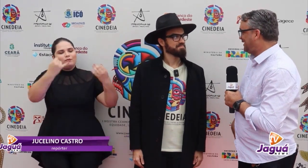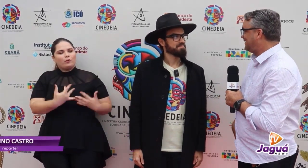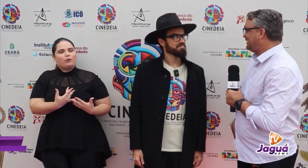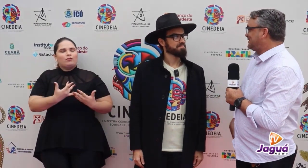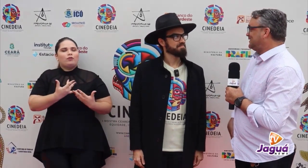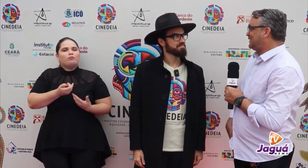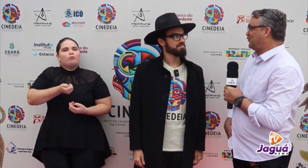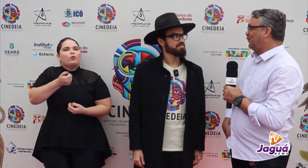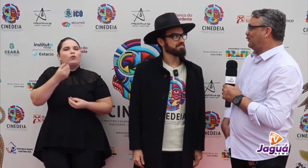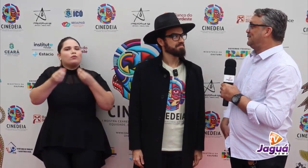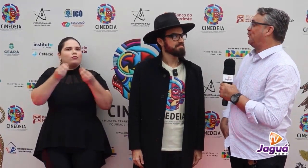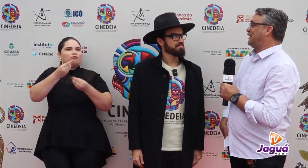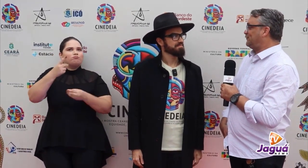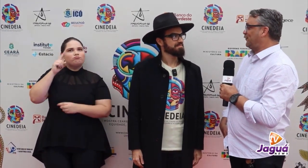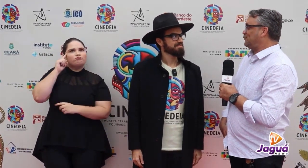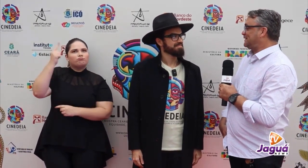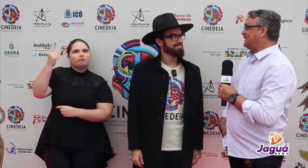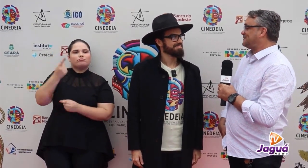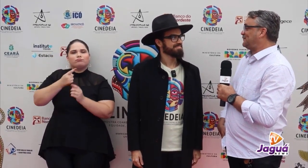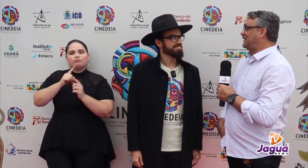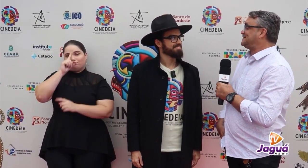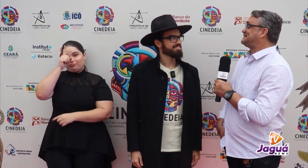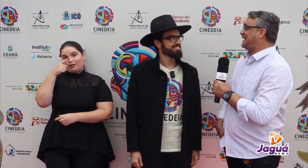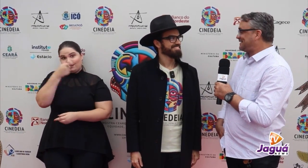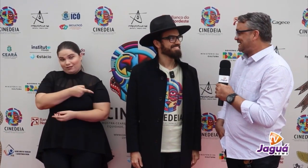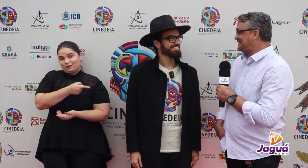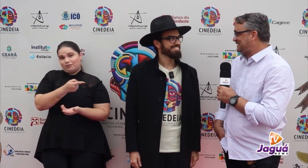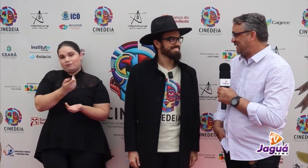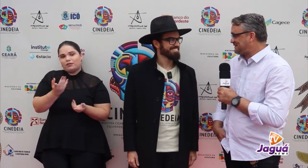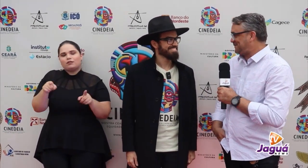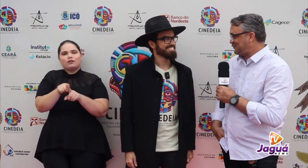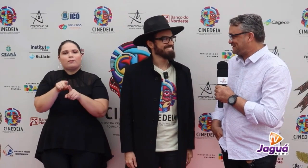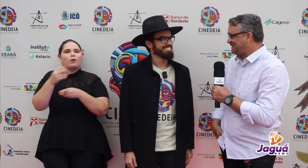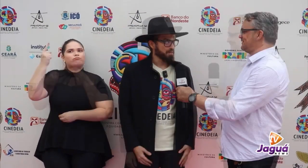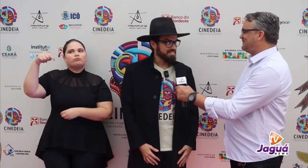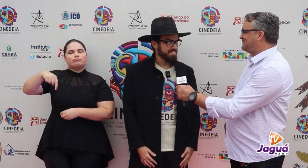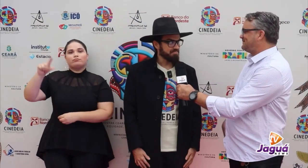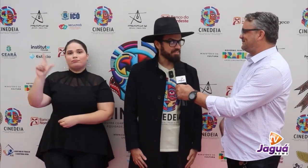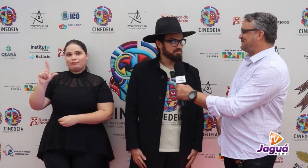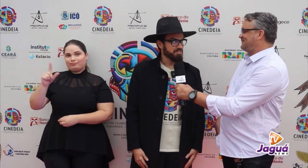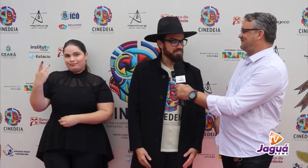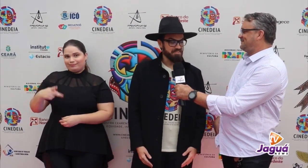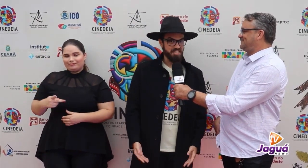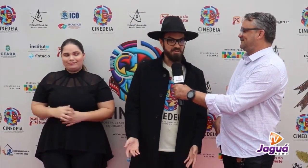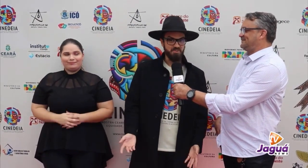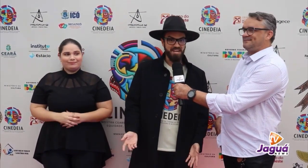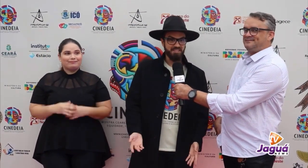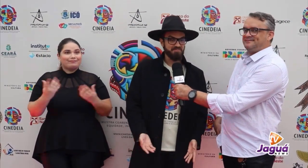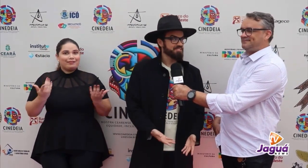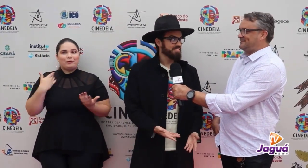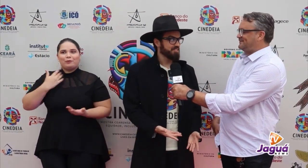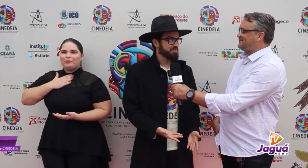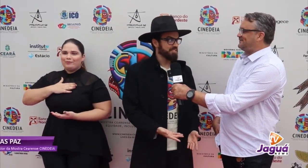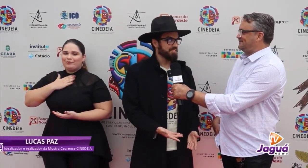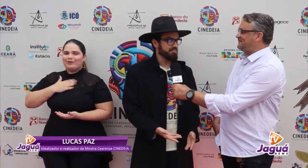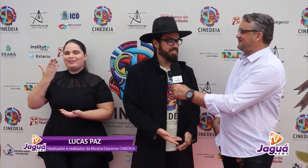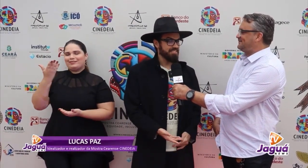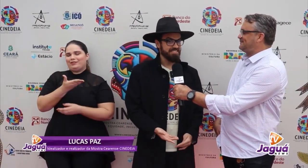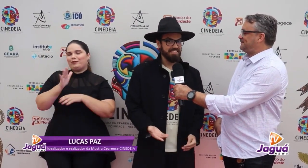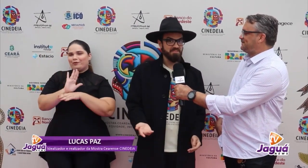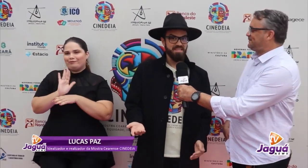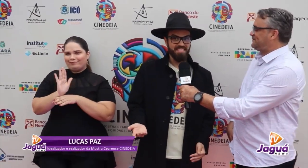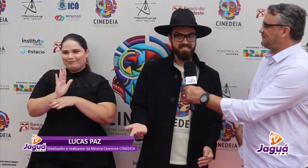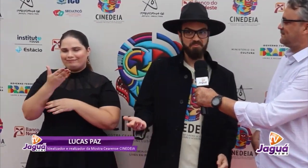essa ideia e como Limoeiro foi uma das felizardas a receber essa mostra. Prazer estar falando com a TV Jaguar, com vocês,